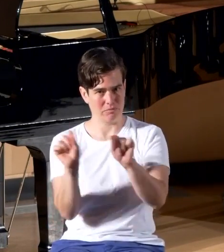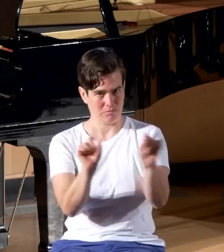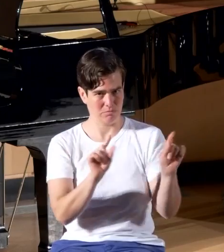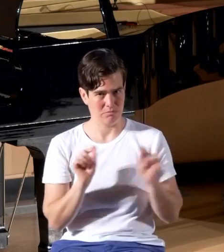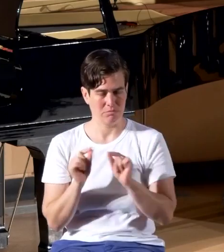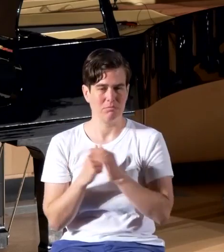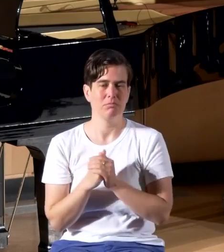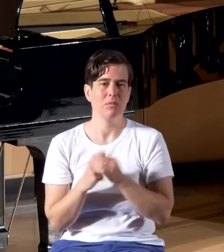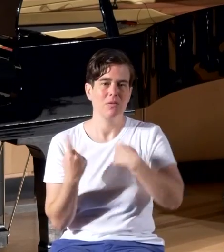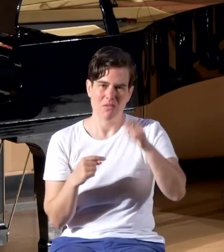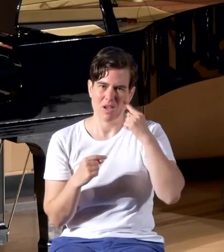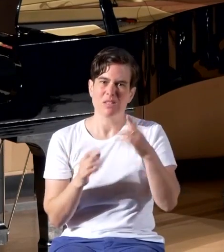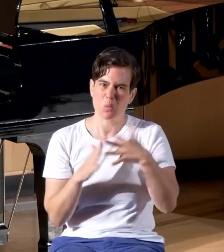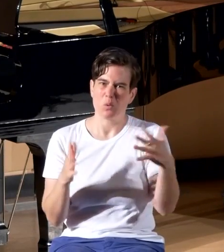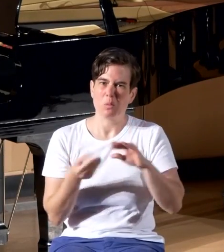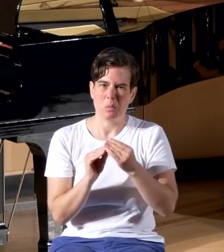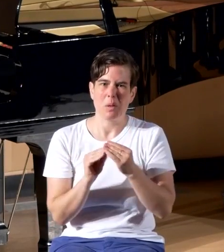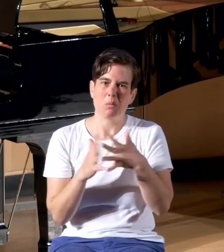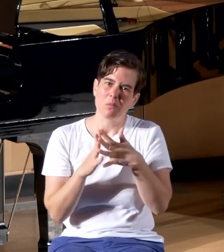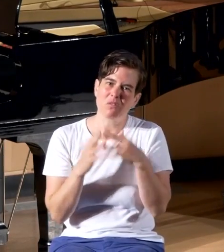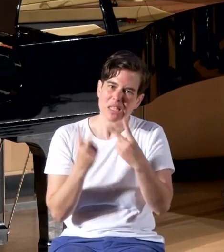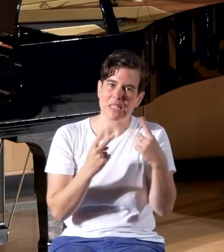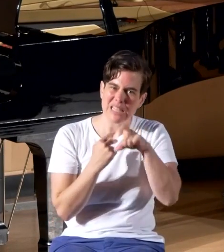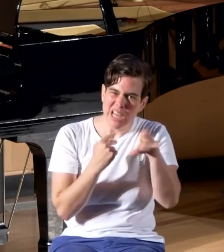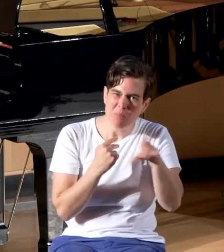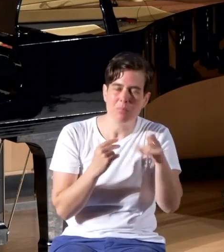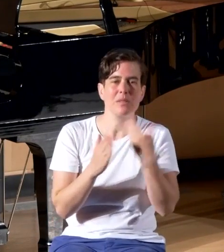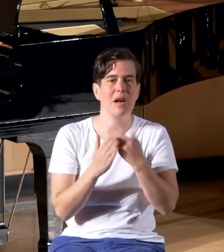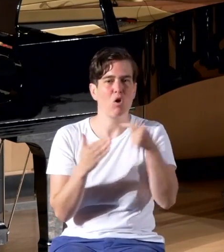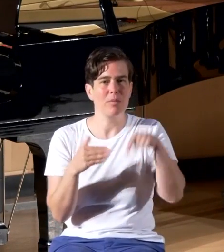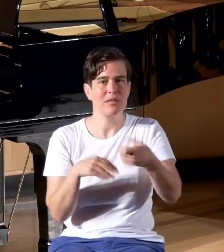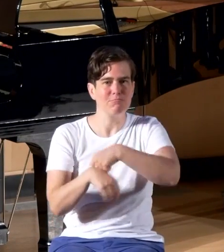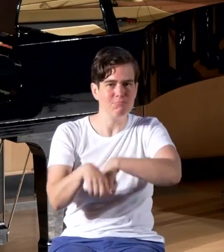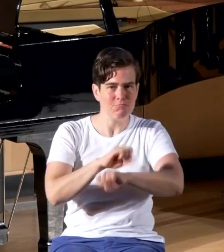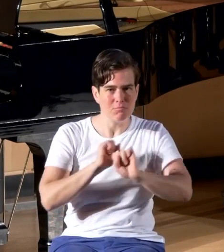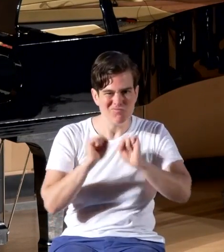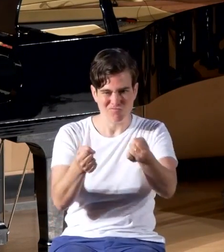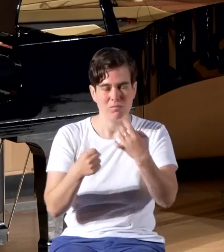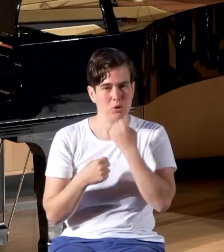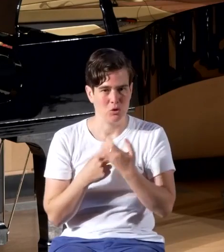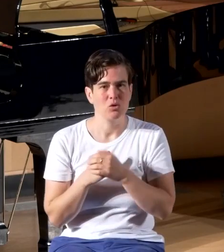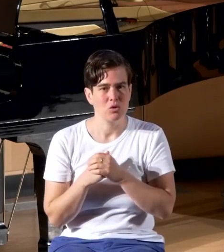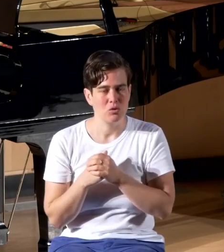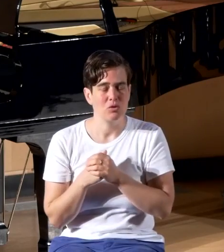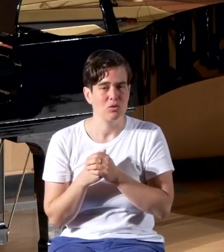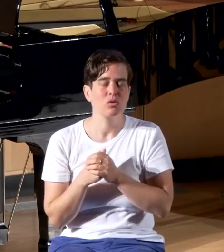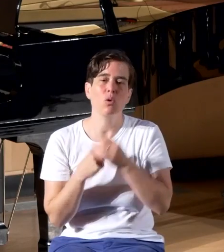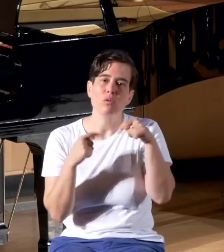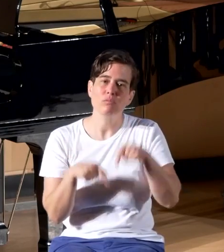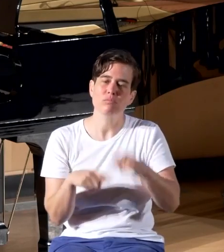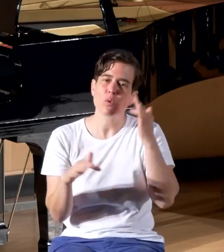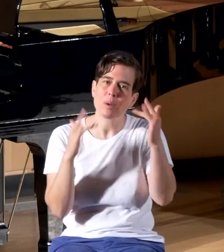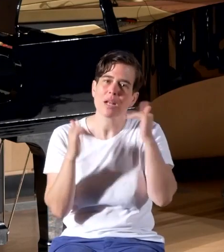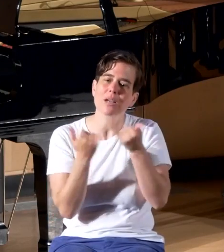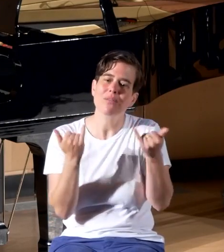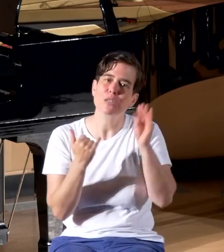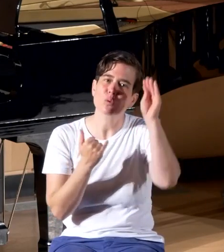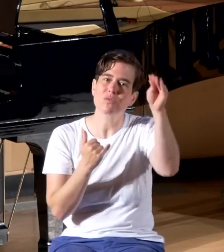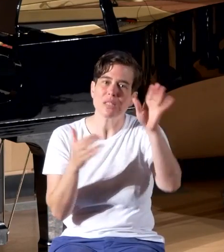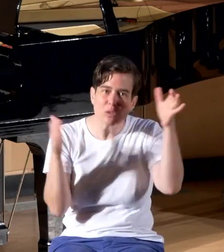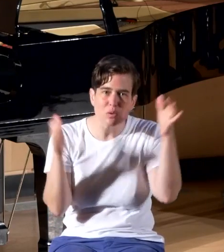es sind dicke Bretter, die wir da bohren. Darum wollen wir hier Ansätze entwickeln, wie wir in Zukunft